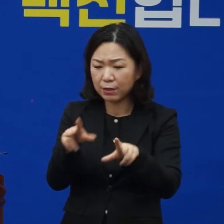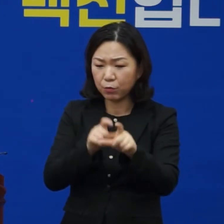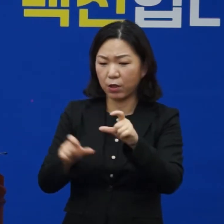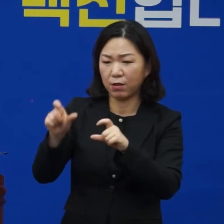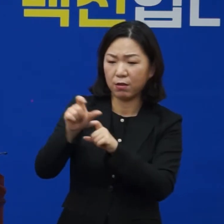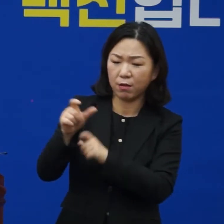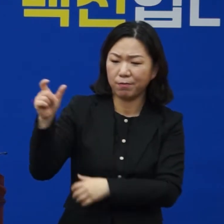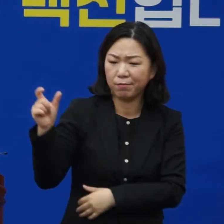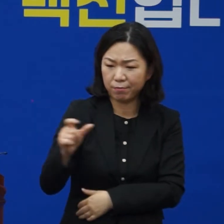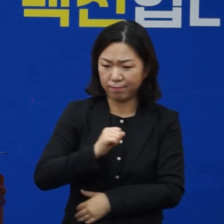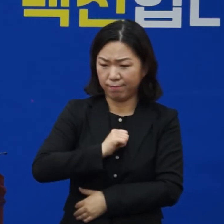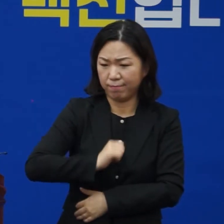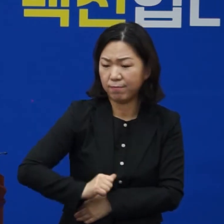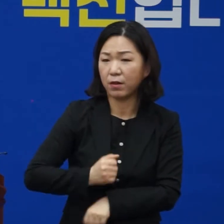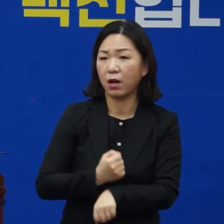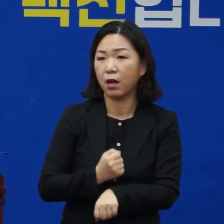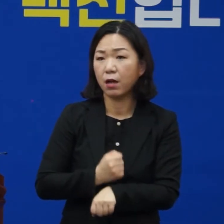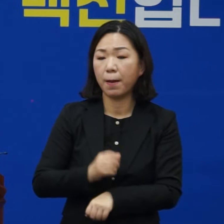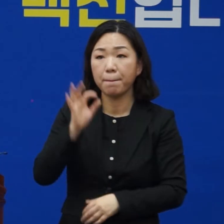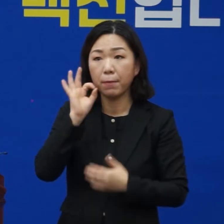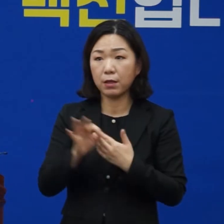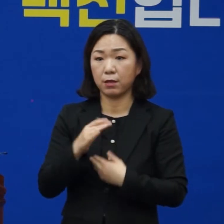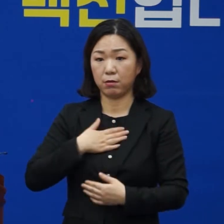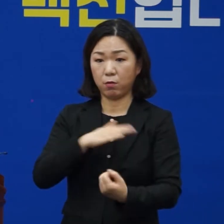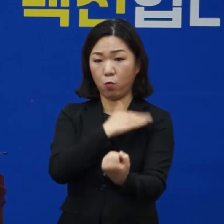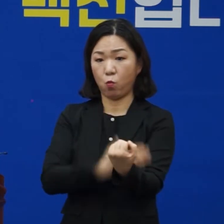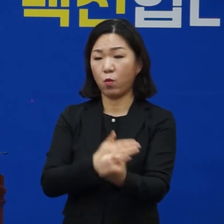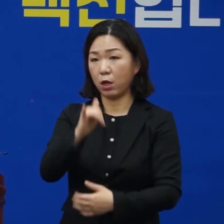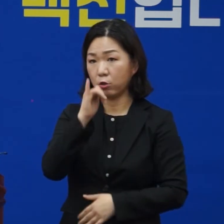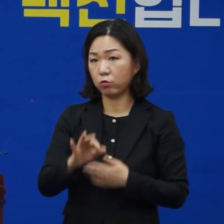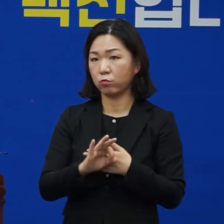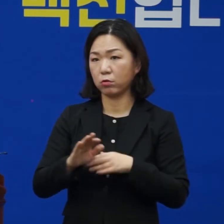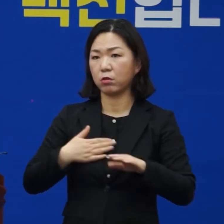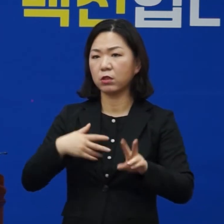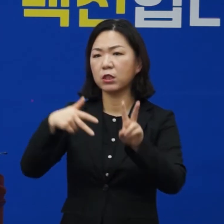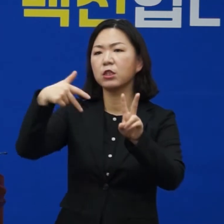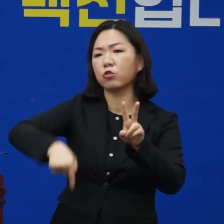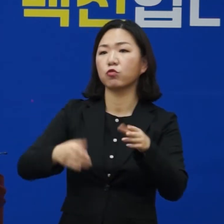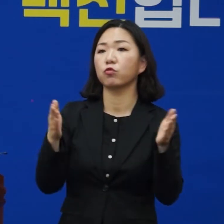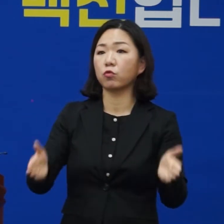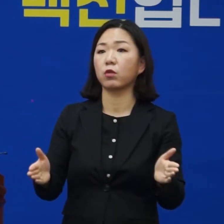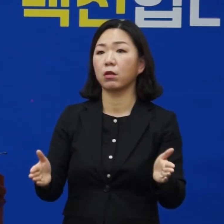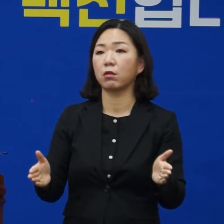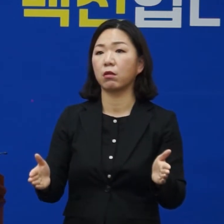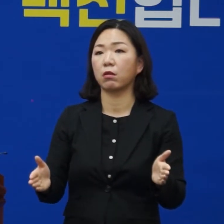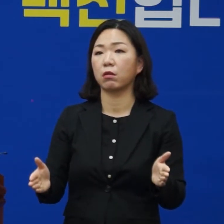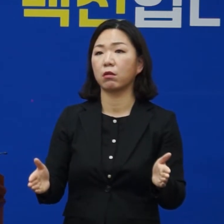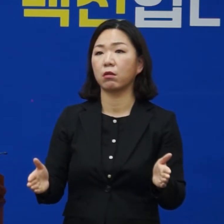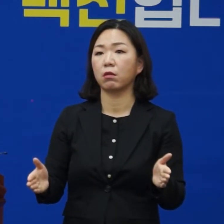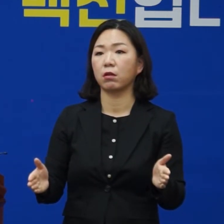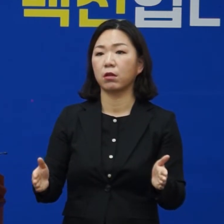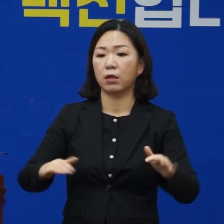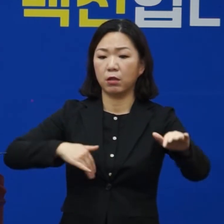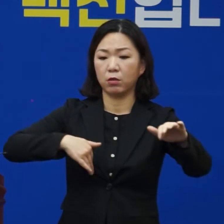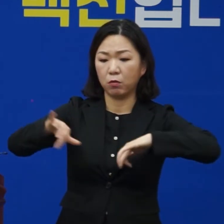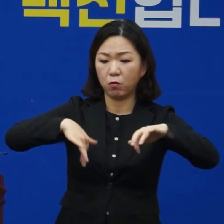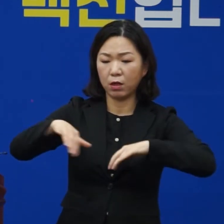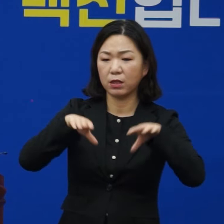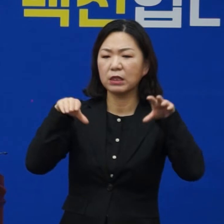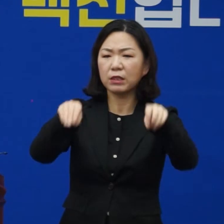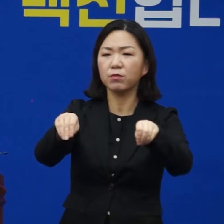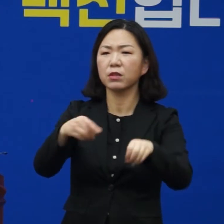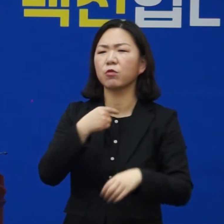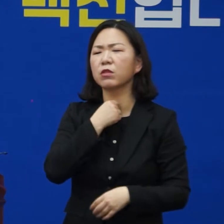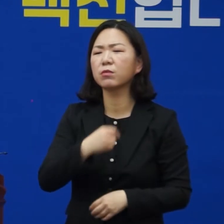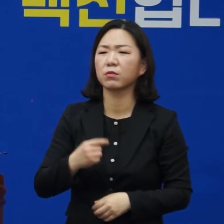강하게 저한테 만약에 권한이 있다면은 저는 2주간을 통행금지를 내리고